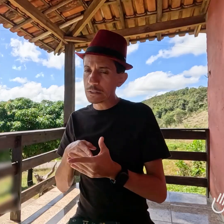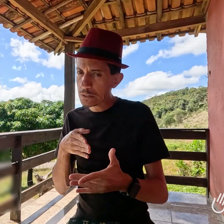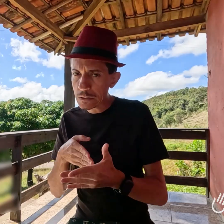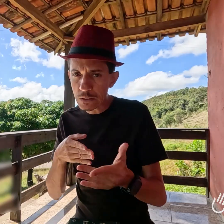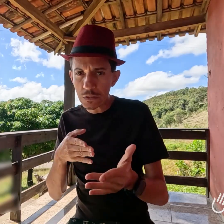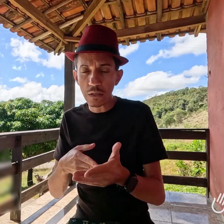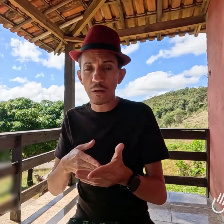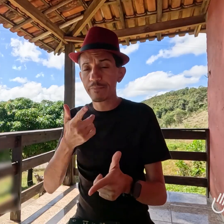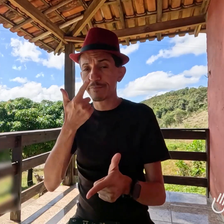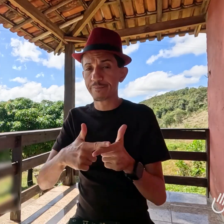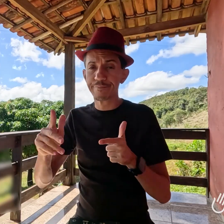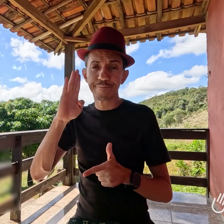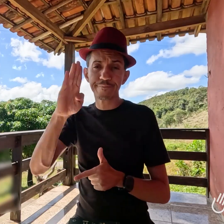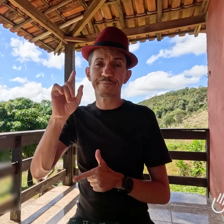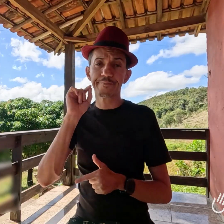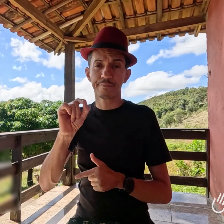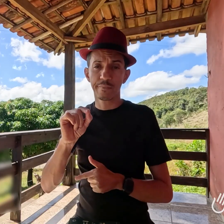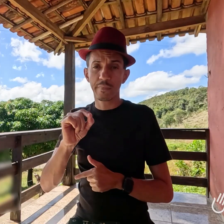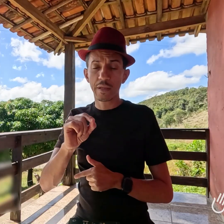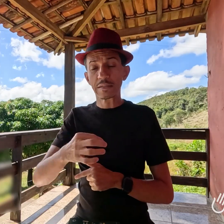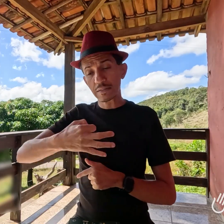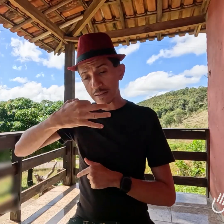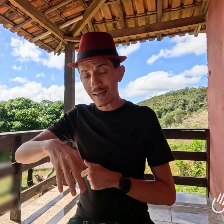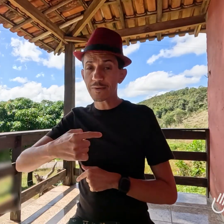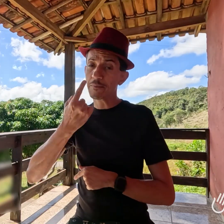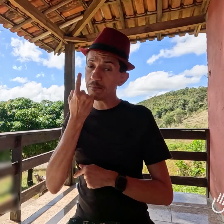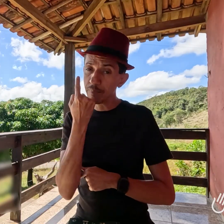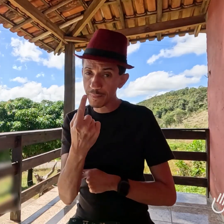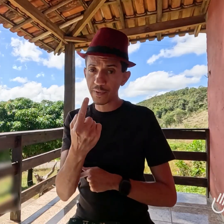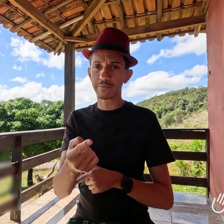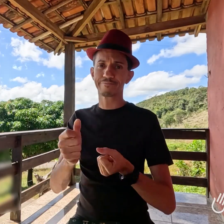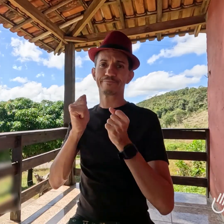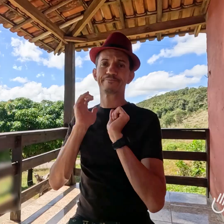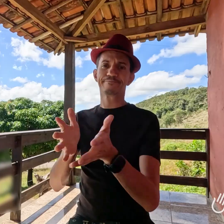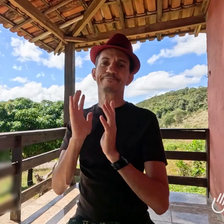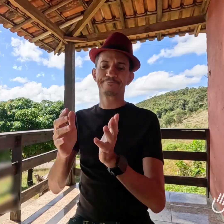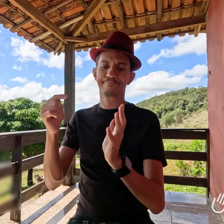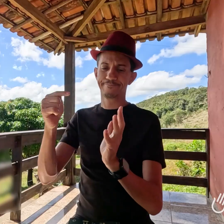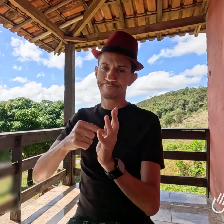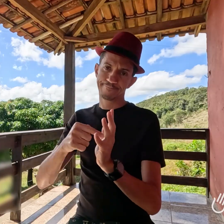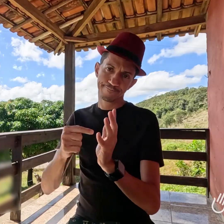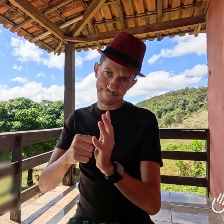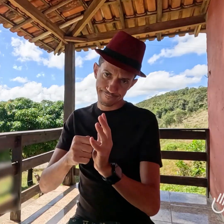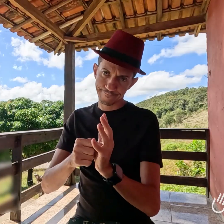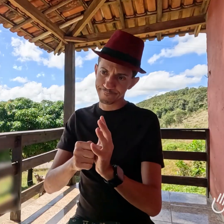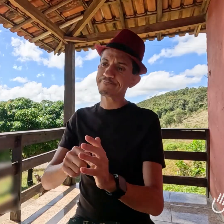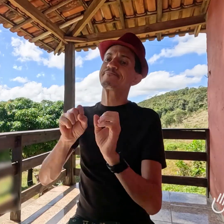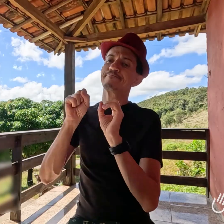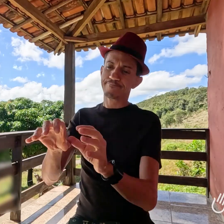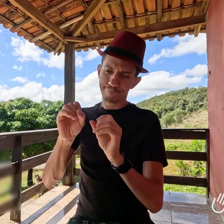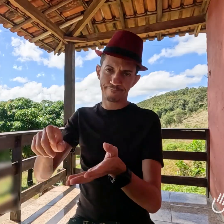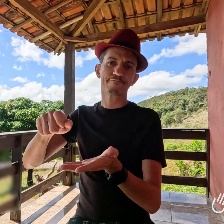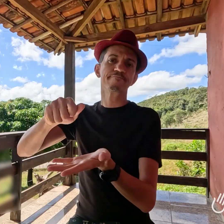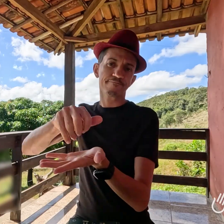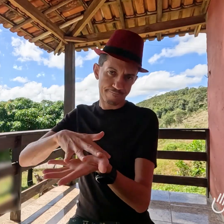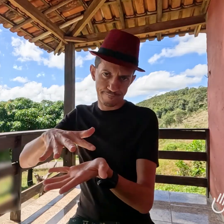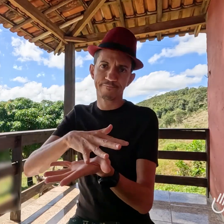a possibilidade de autonomia, de pesquisa, de leitura, de conhecimento e de muitas outras coisas. Mas onde é que está o aspecto